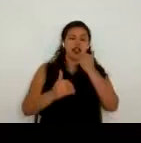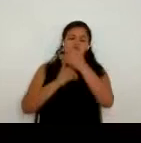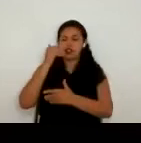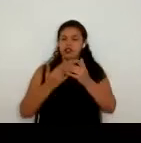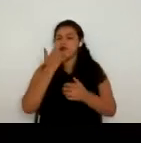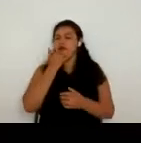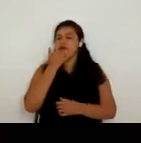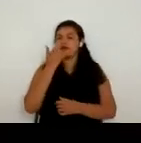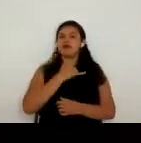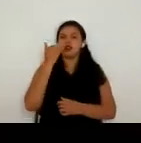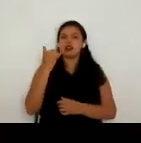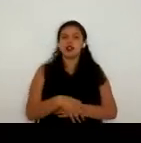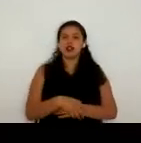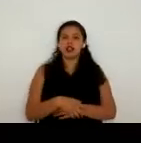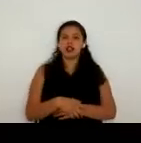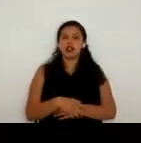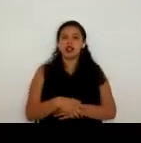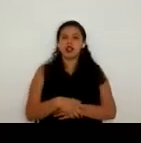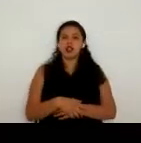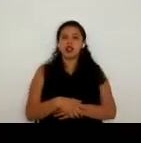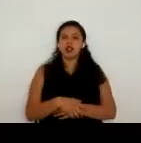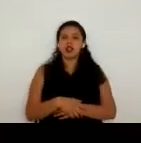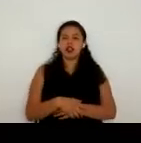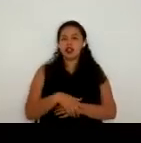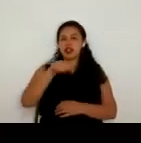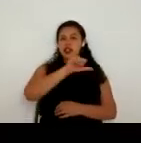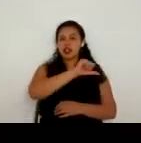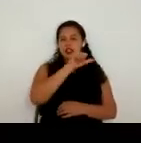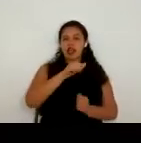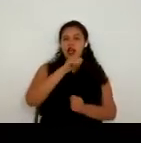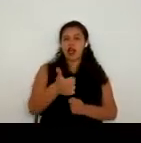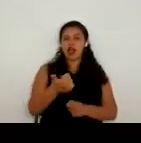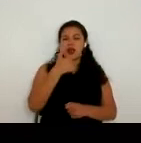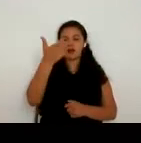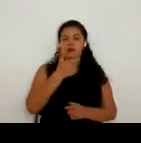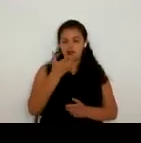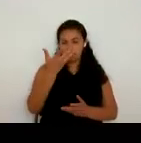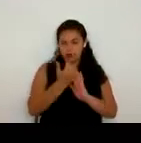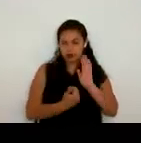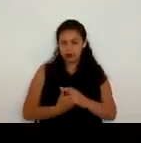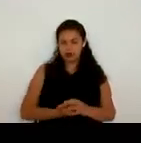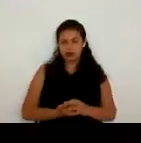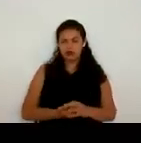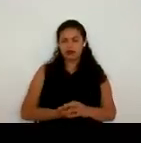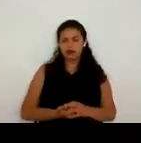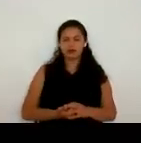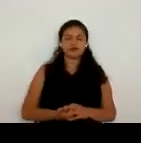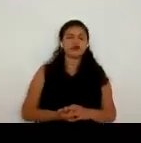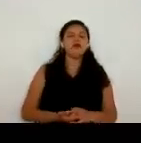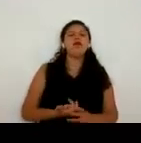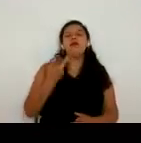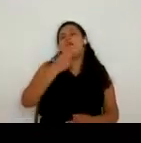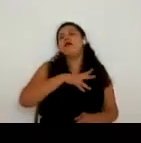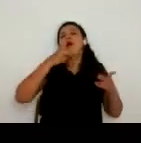de 16 a más salarios del lado derecho tenemos el número de dependientes económicos